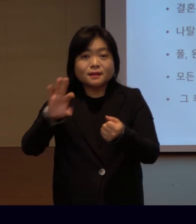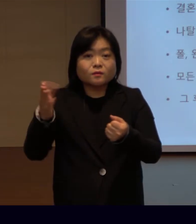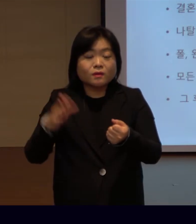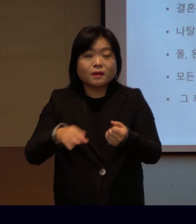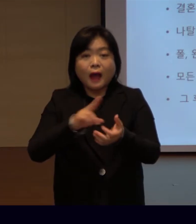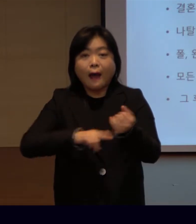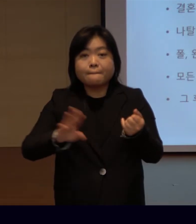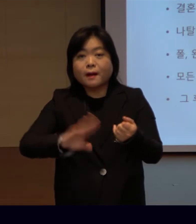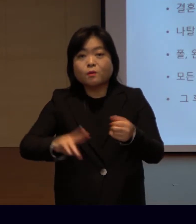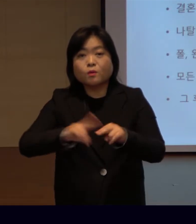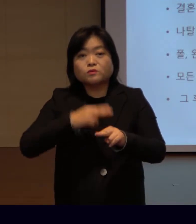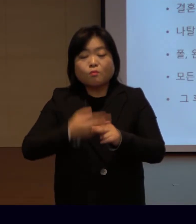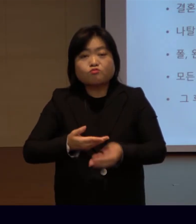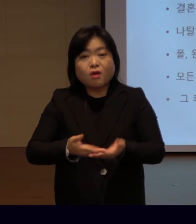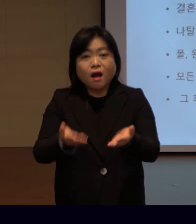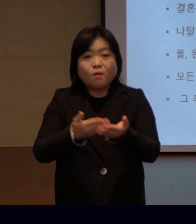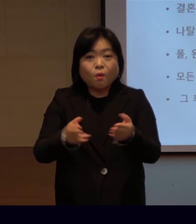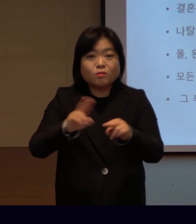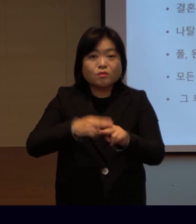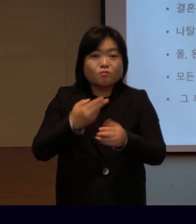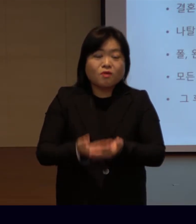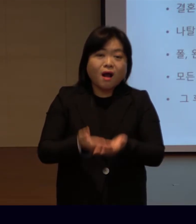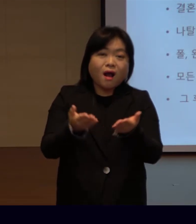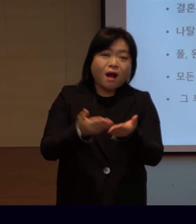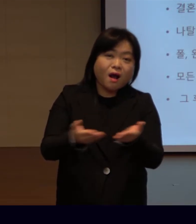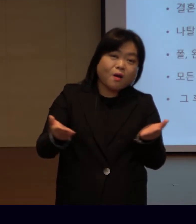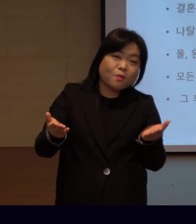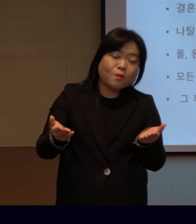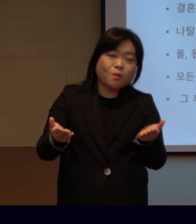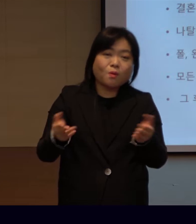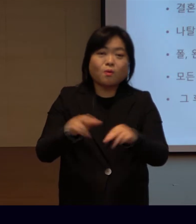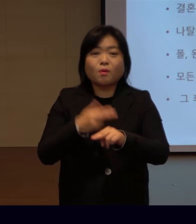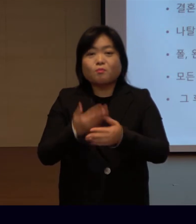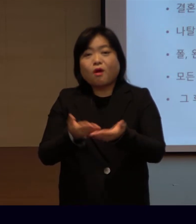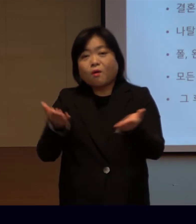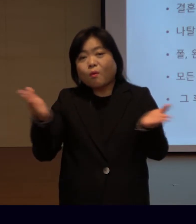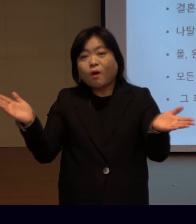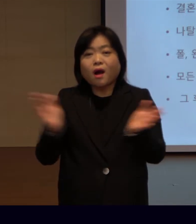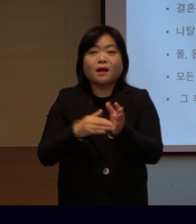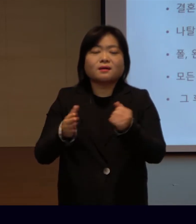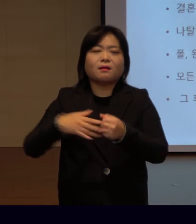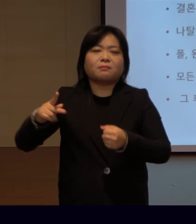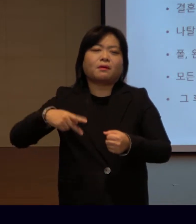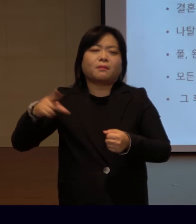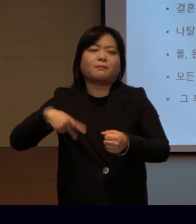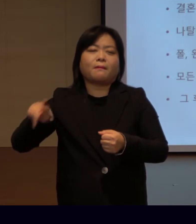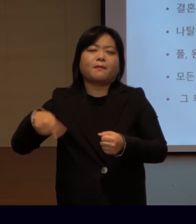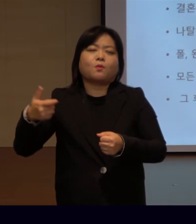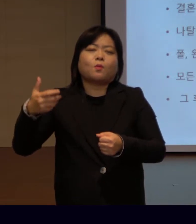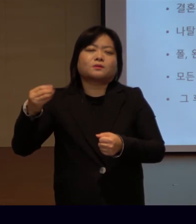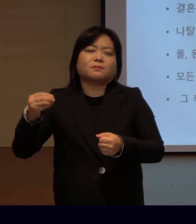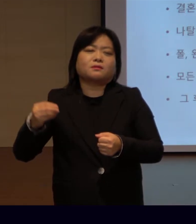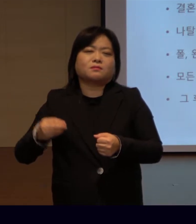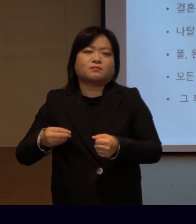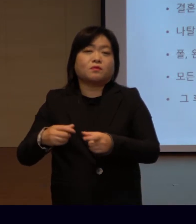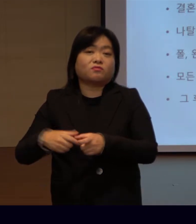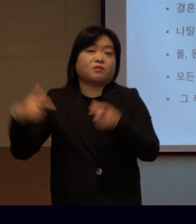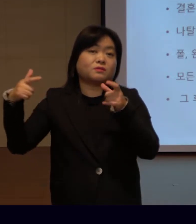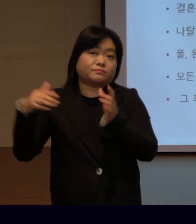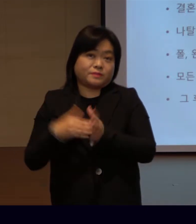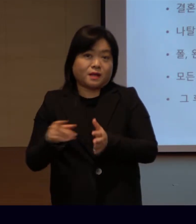팔고 선물하고 선물을 또 따로 장식을 해서 선물하고 이러다 보니까 부채가 150만 프랑으로 늘었습니다.